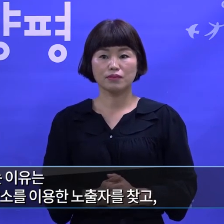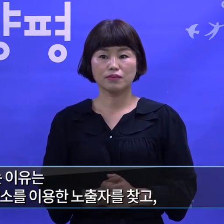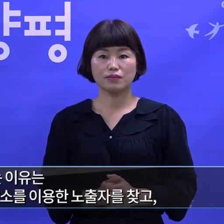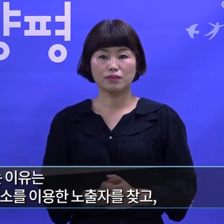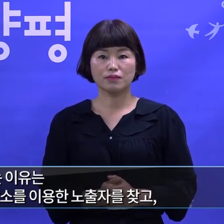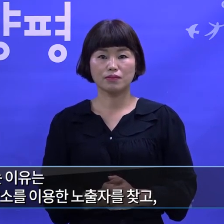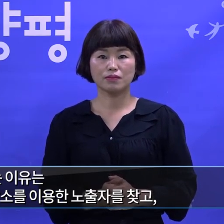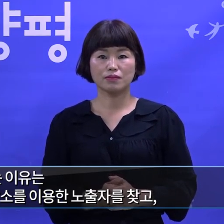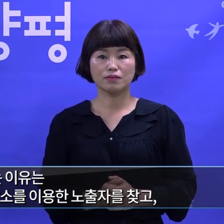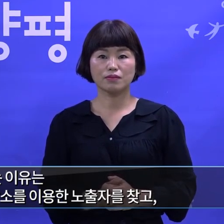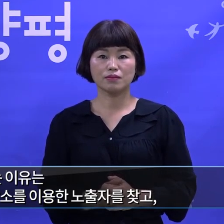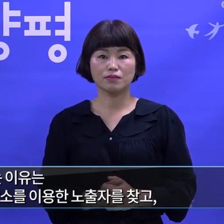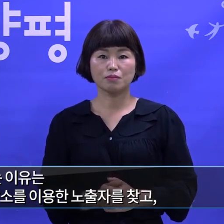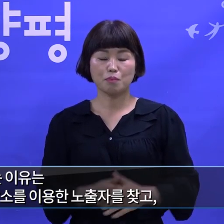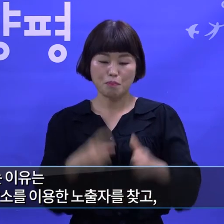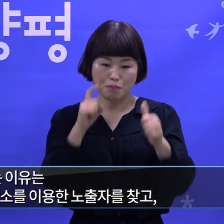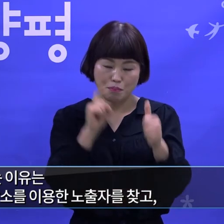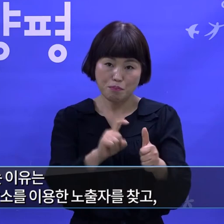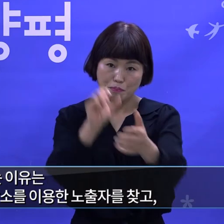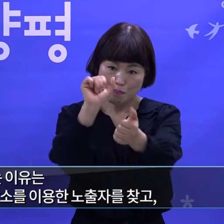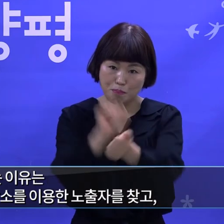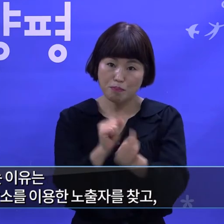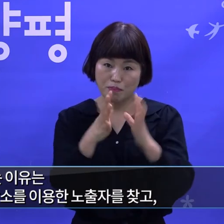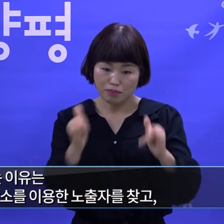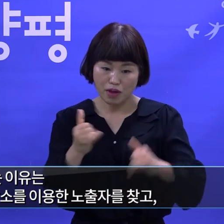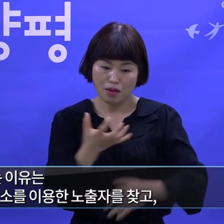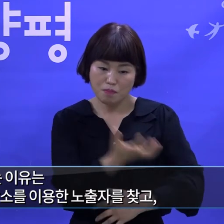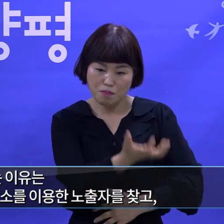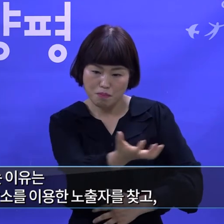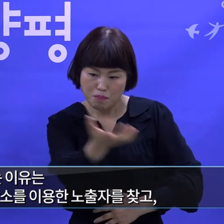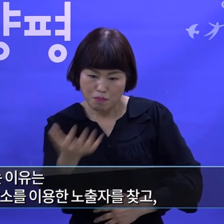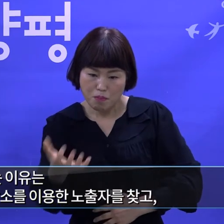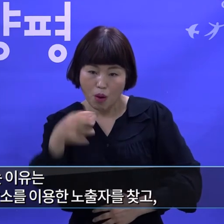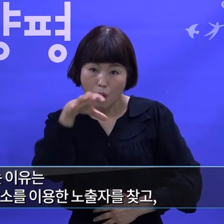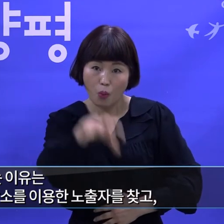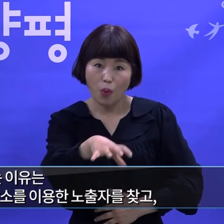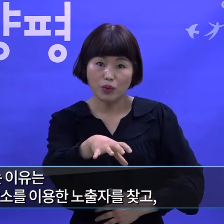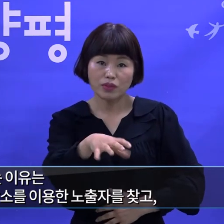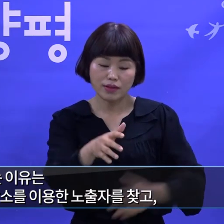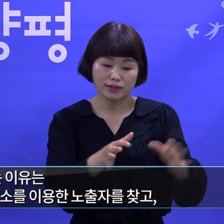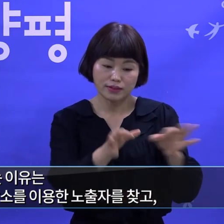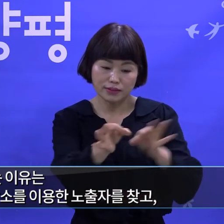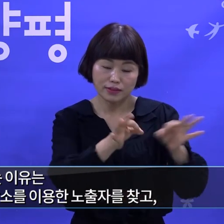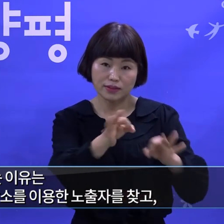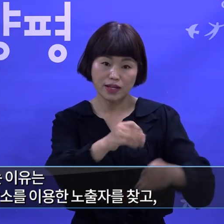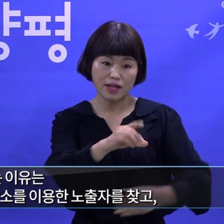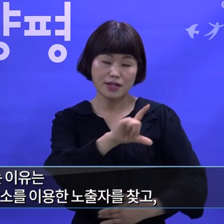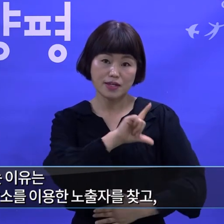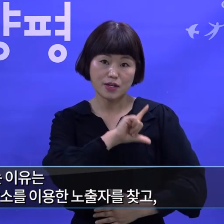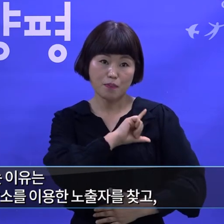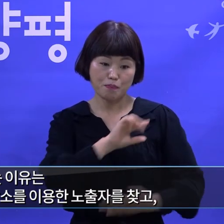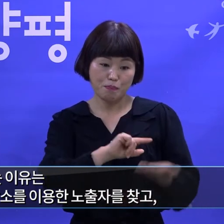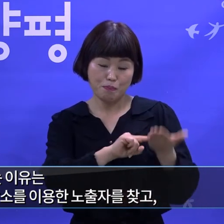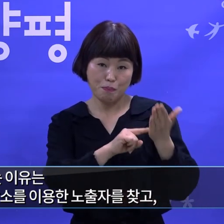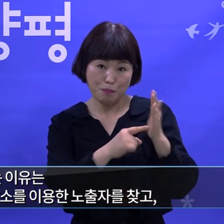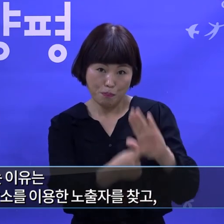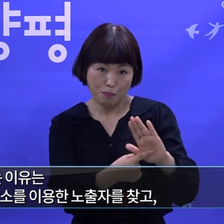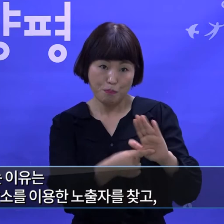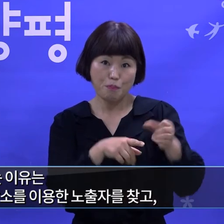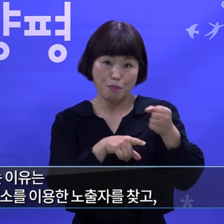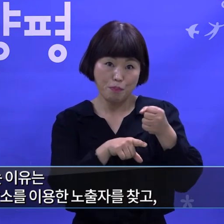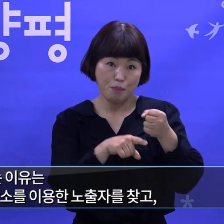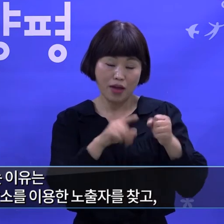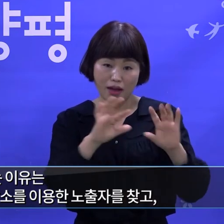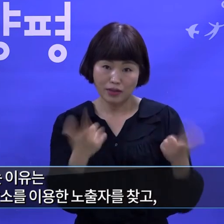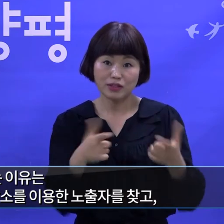동선상 업소의 자세한 명칭을 공개하지 않는 이유는 명칭을 공개하는 경우는 확진자가